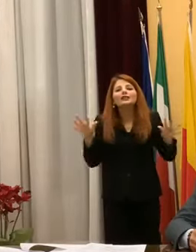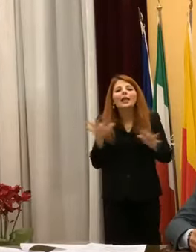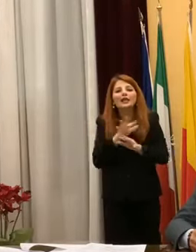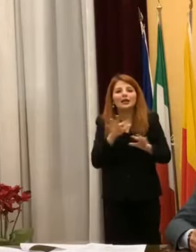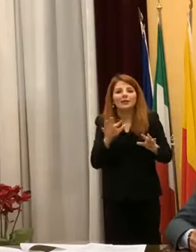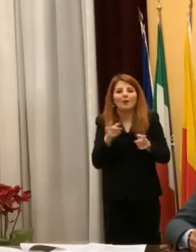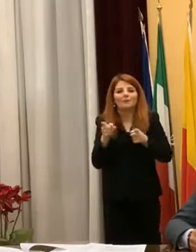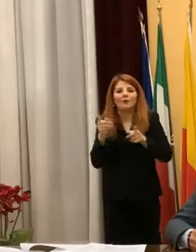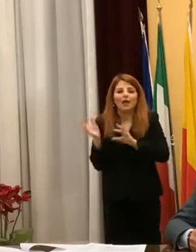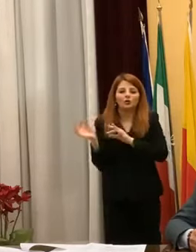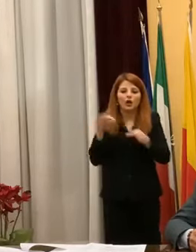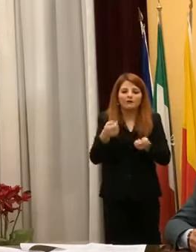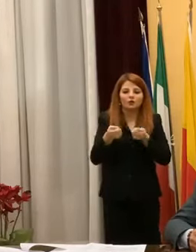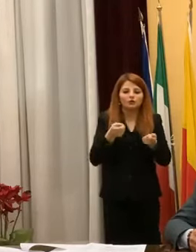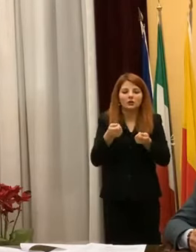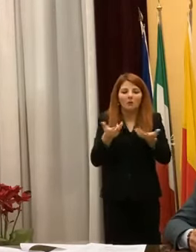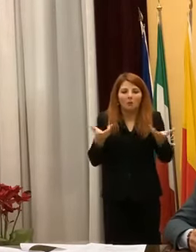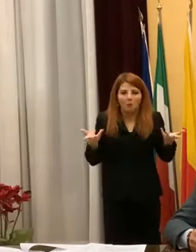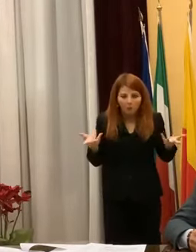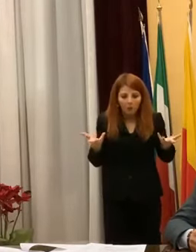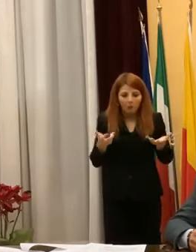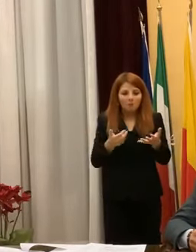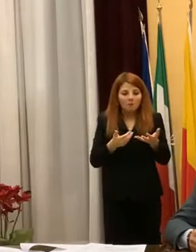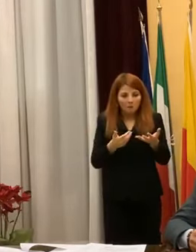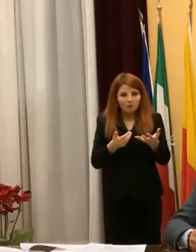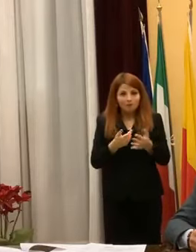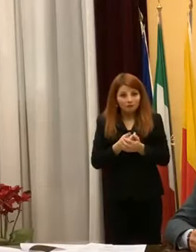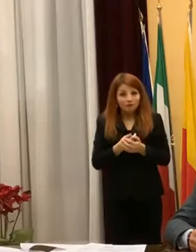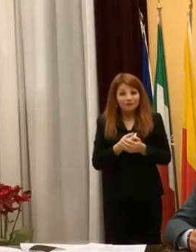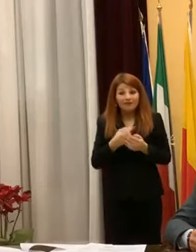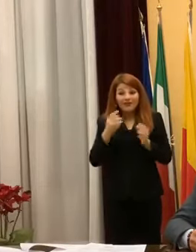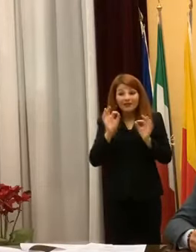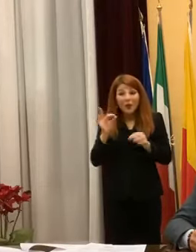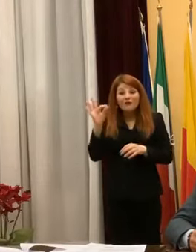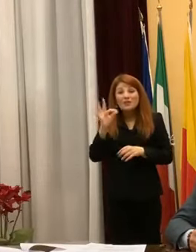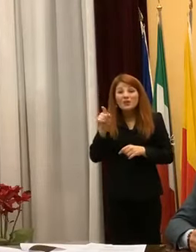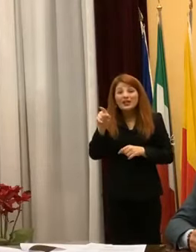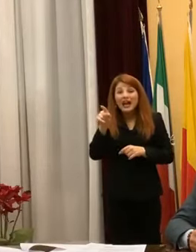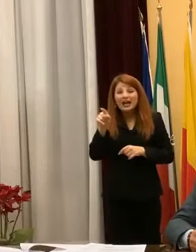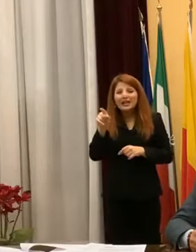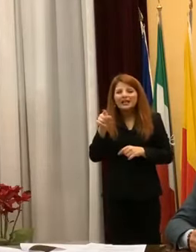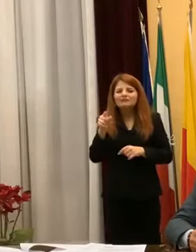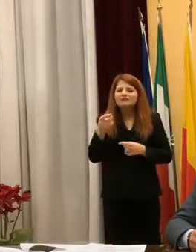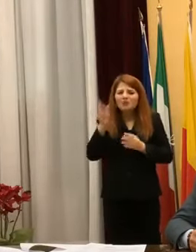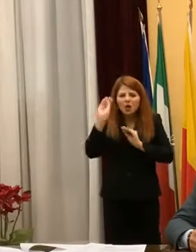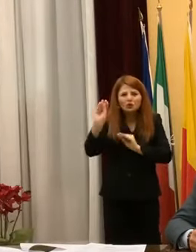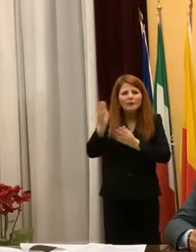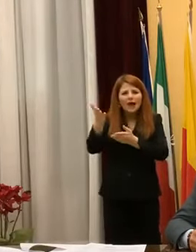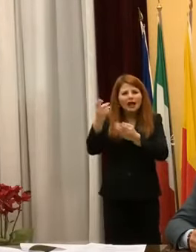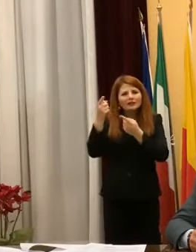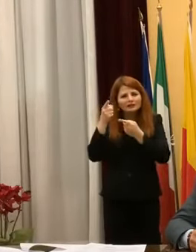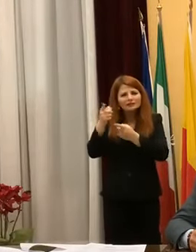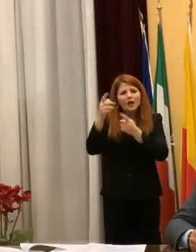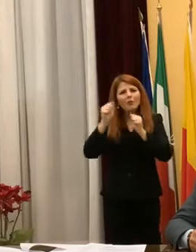aveva ragione e che quello che diceva De Luca era solo una minima parte di tutto ciò